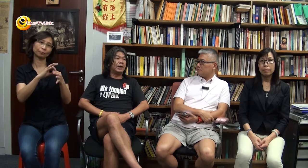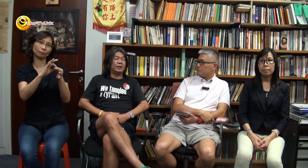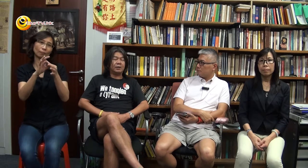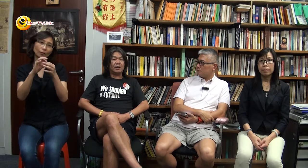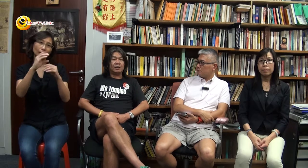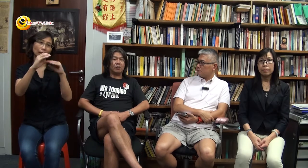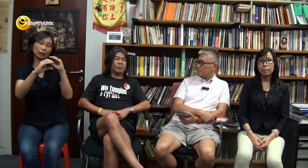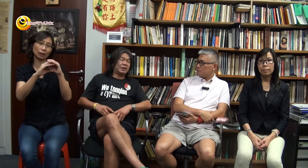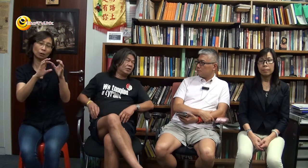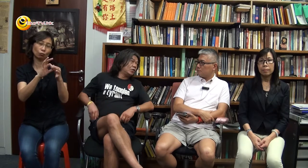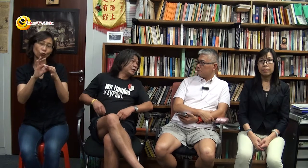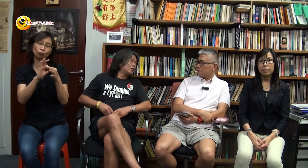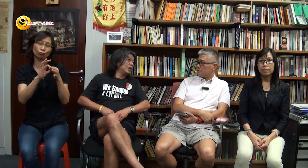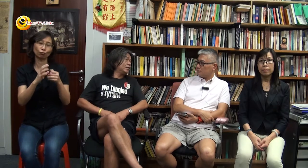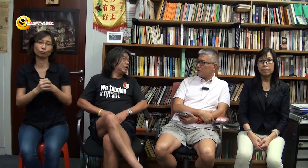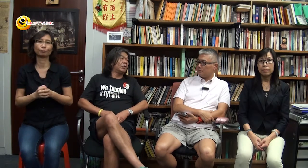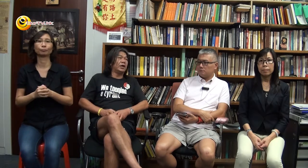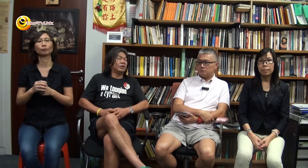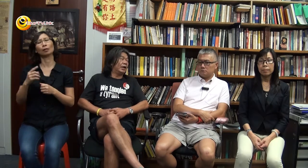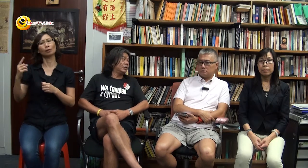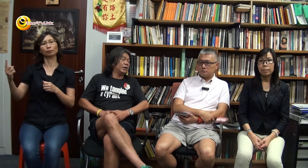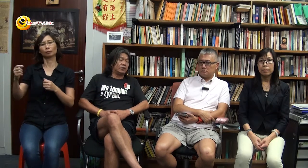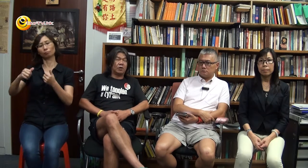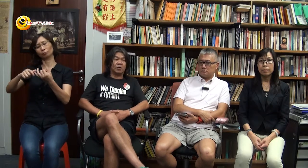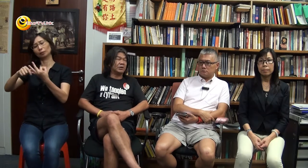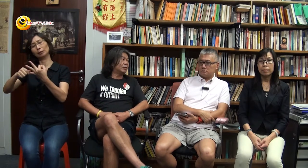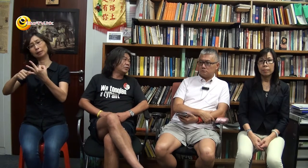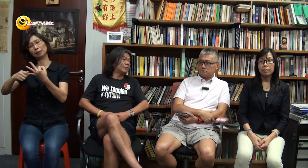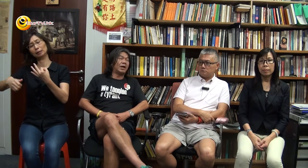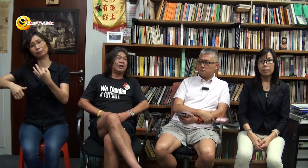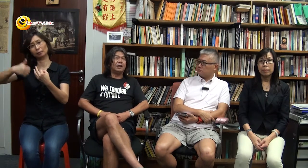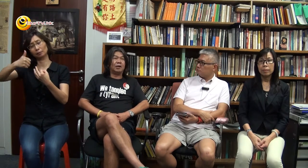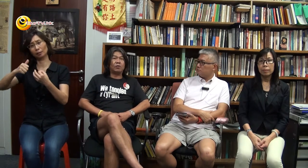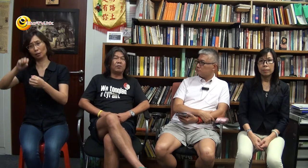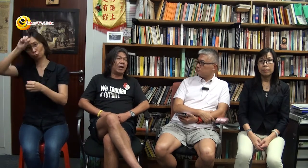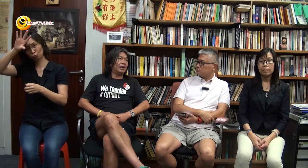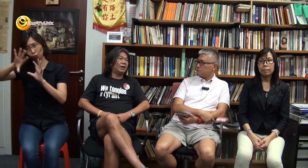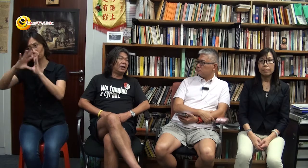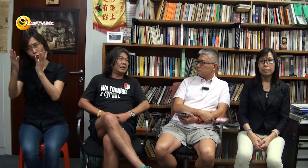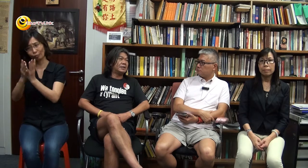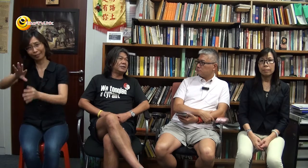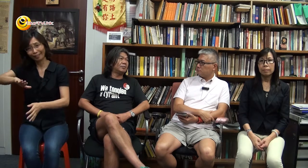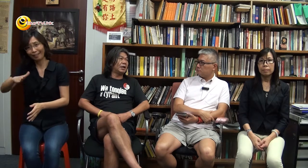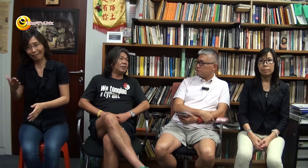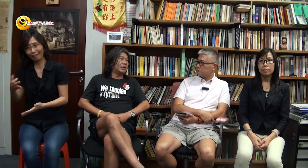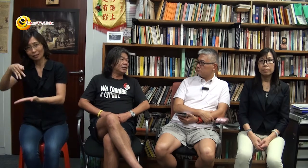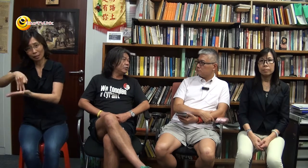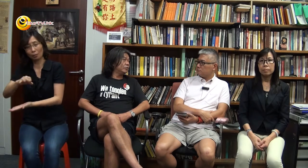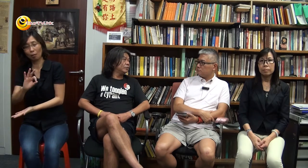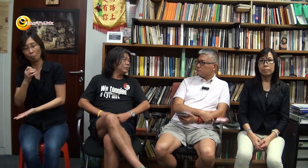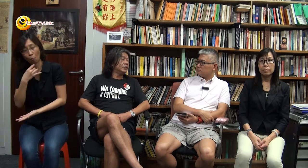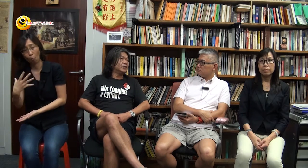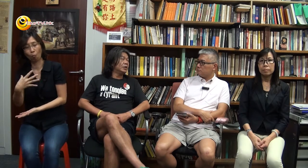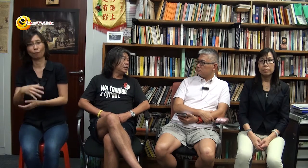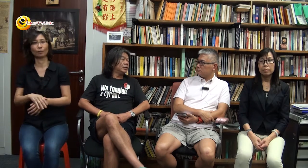竟都是跟民建聯弱職弱離，因為他創了黨之後就沒有參加，而劉江華是資深的民建